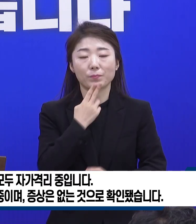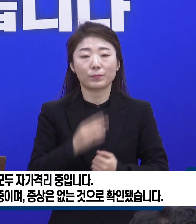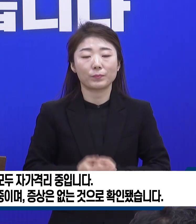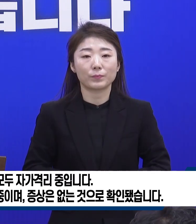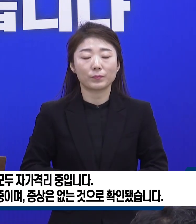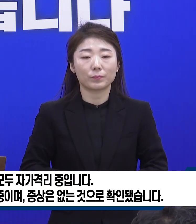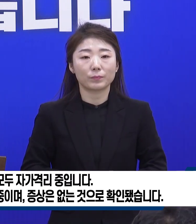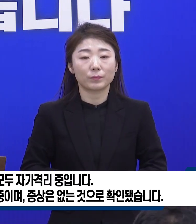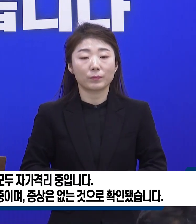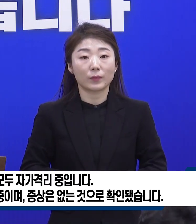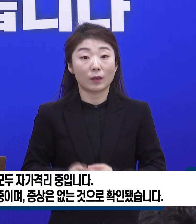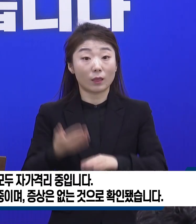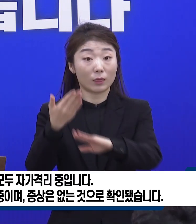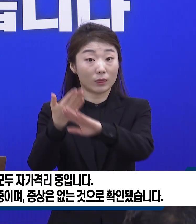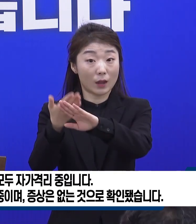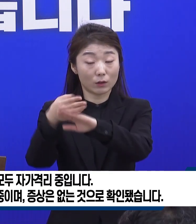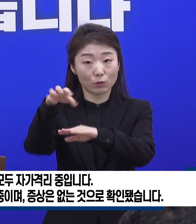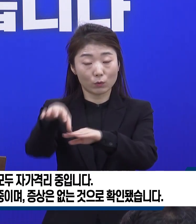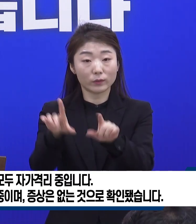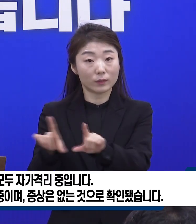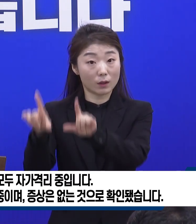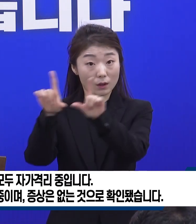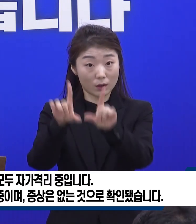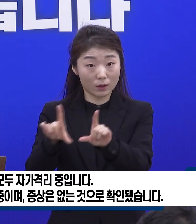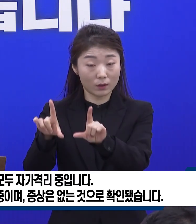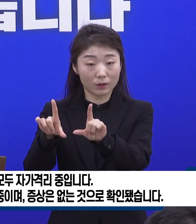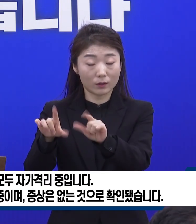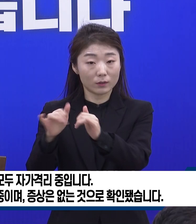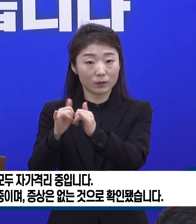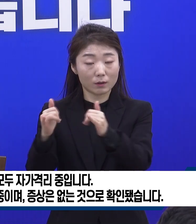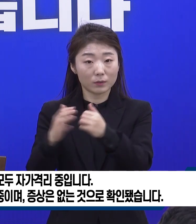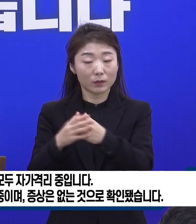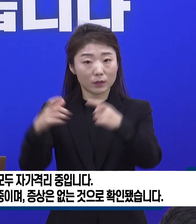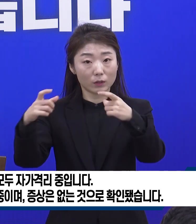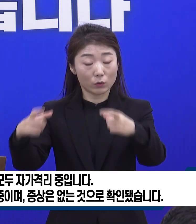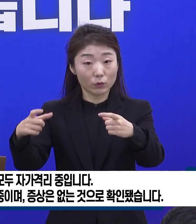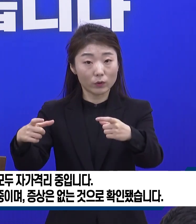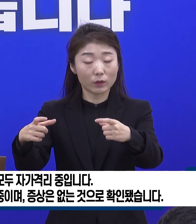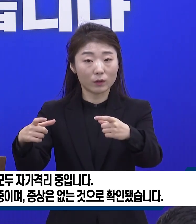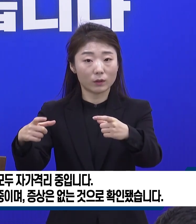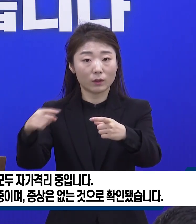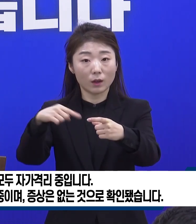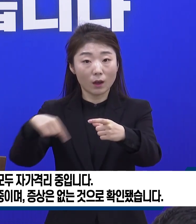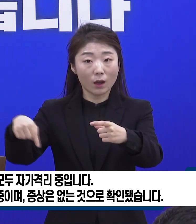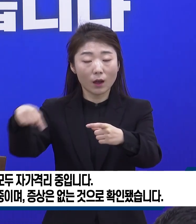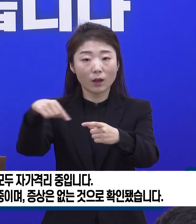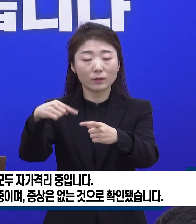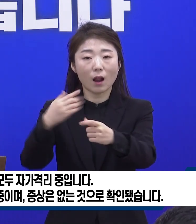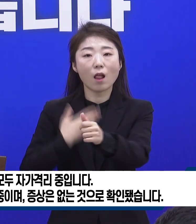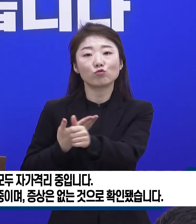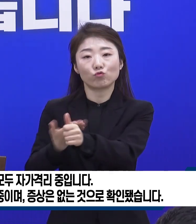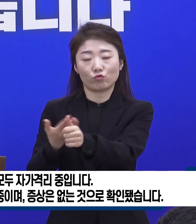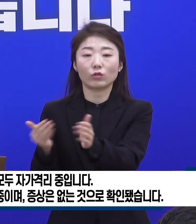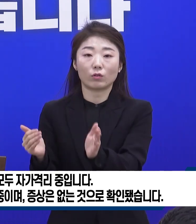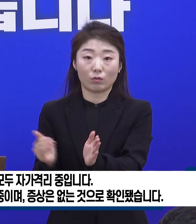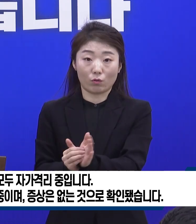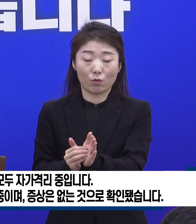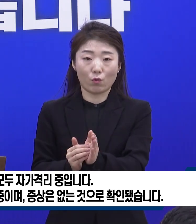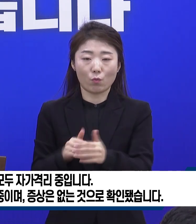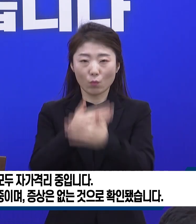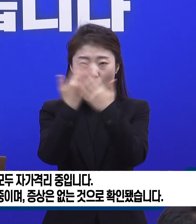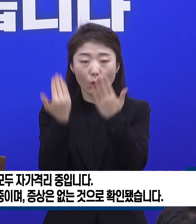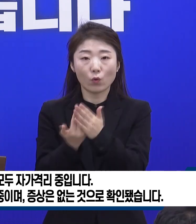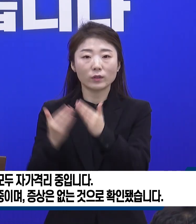음성입니다. 그리고 타 지역 거주자들은 관할 지자체에 관련 사실을 통보했고 모두